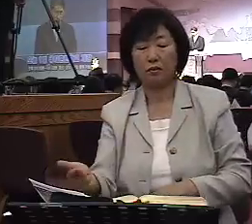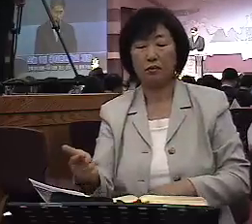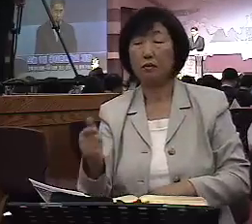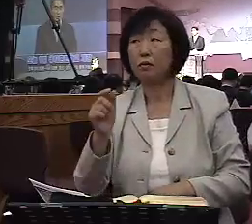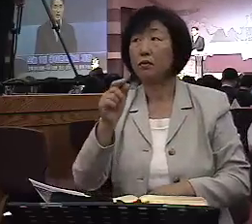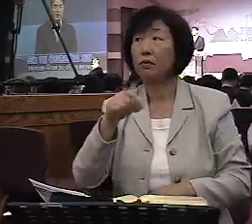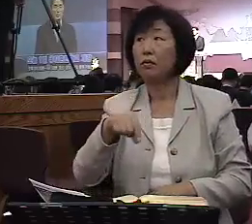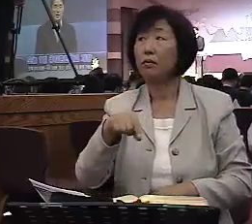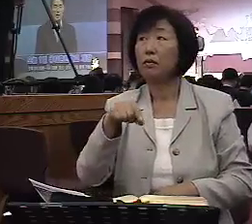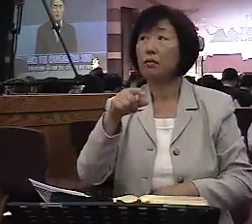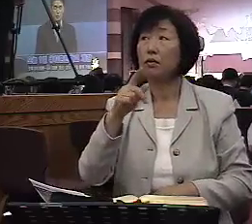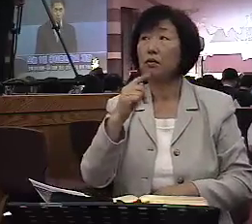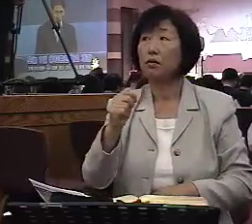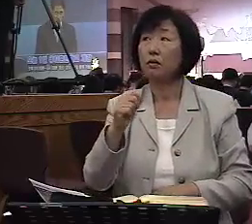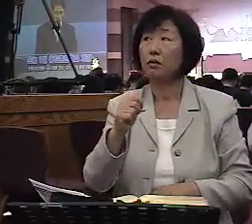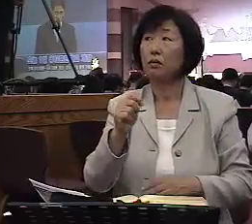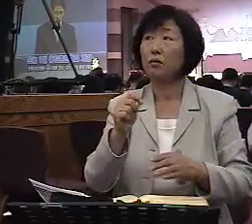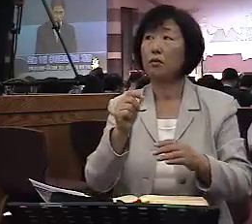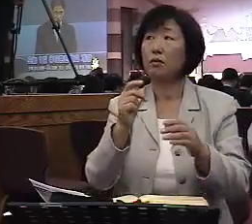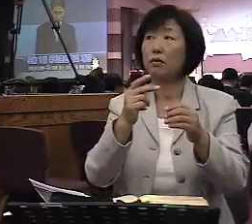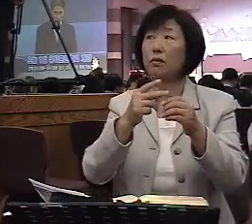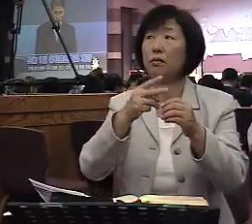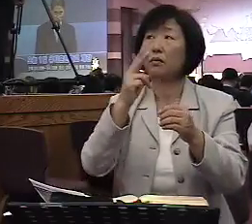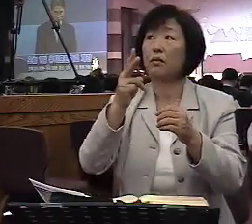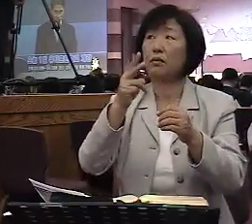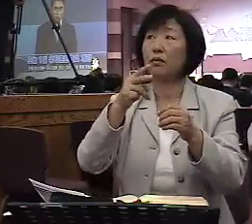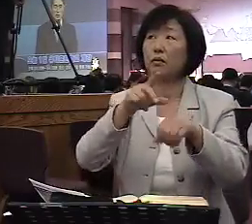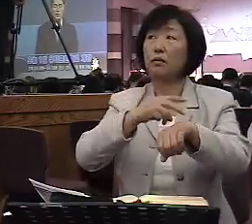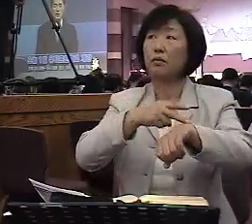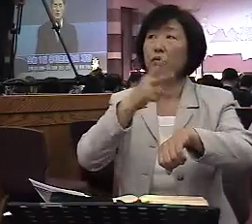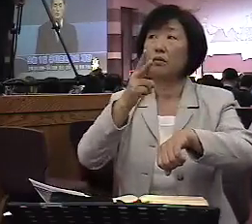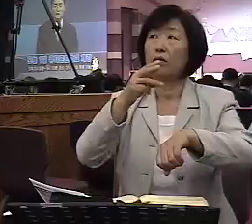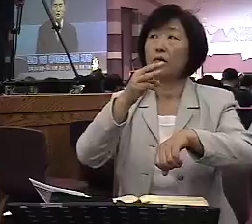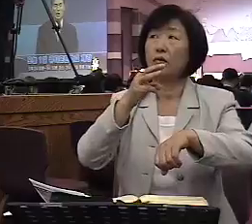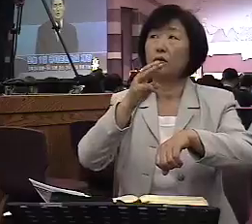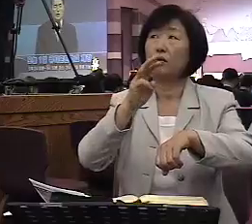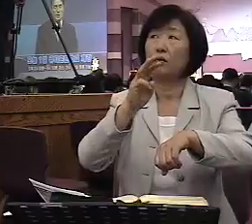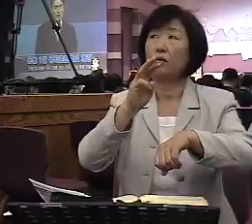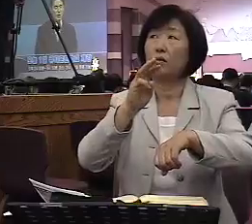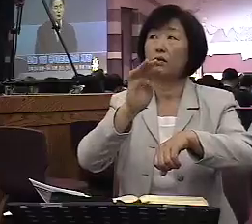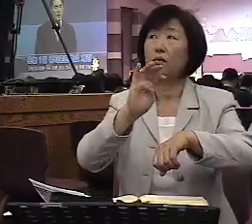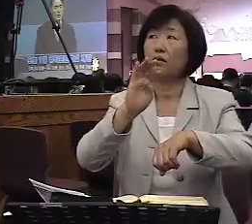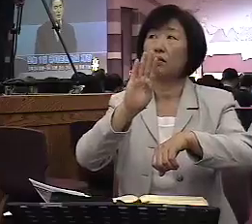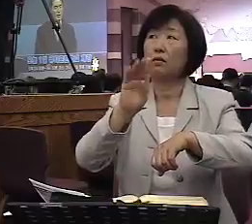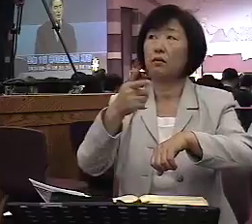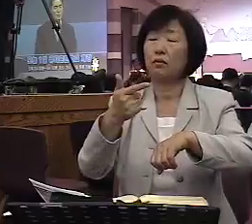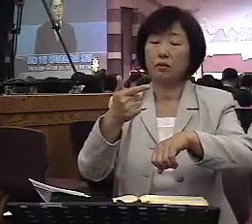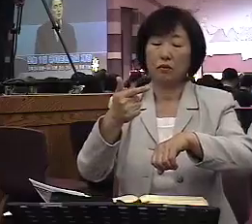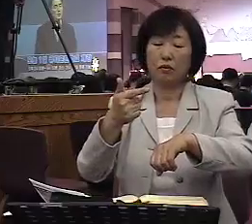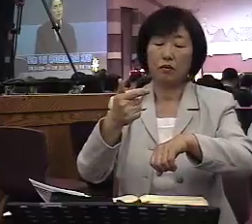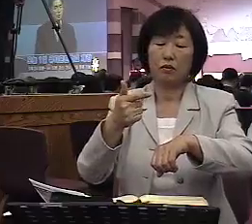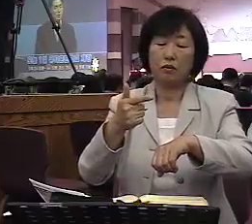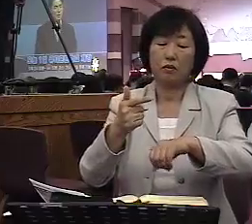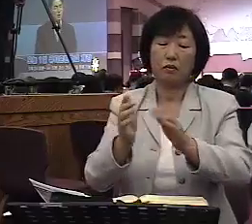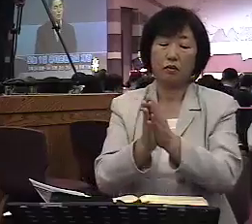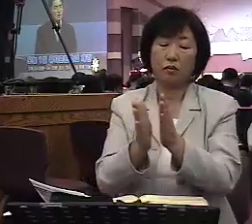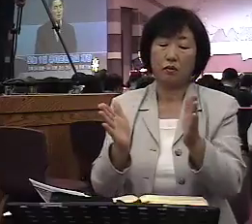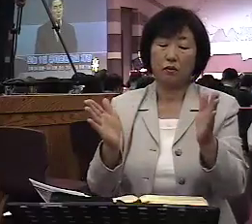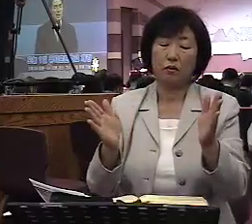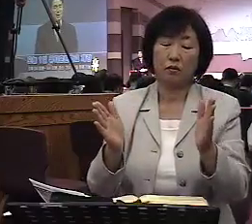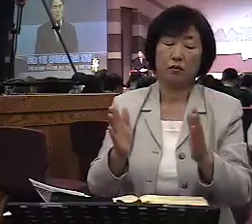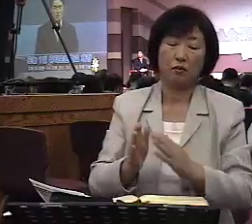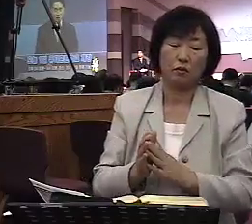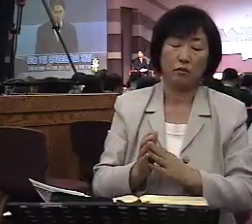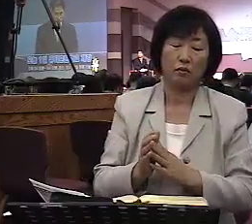학교가 개강이 됩니다. 2시 30분부터 204호에서 진행되며 차일드 케어가 제공된다고